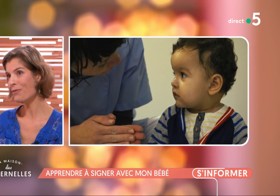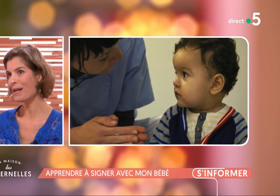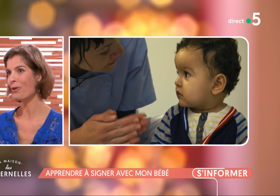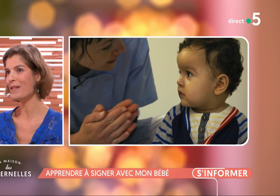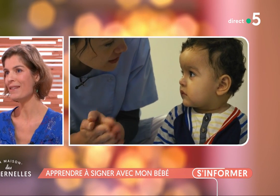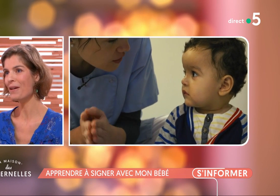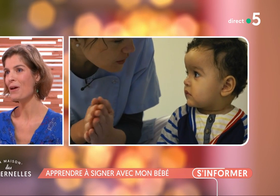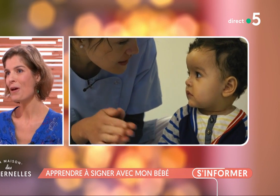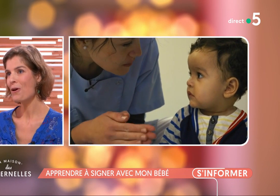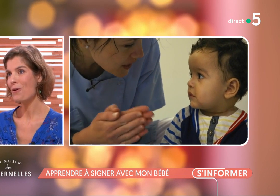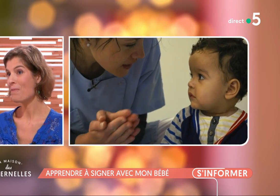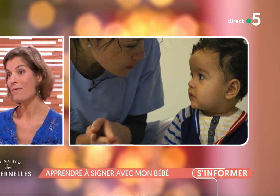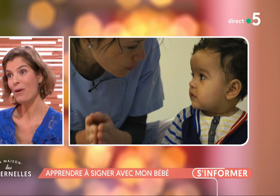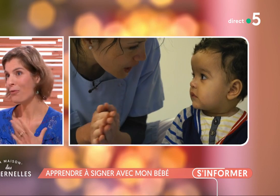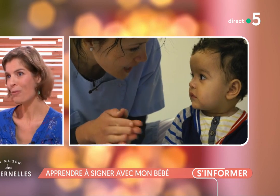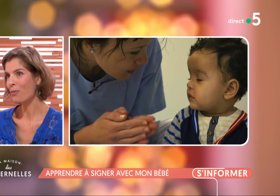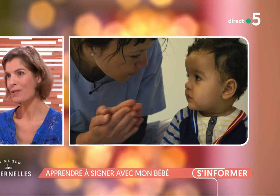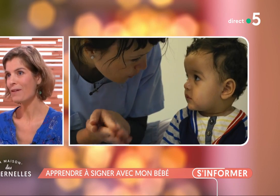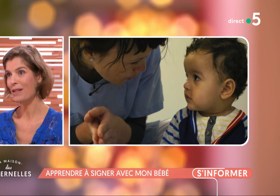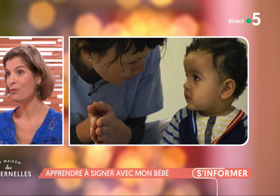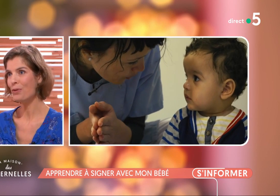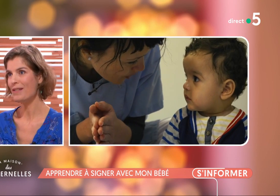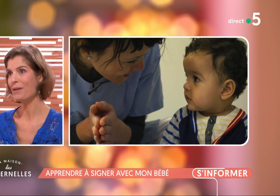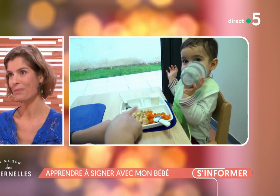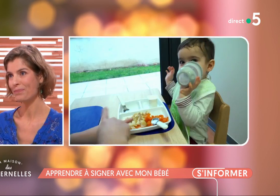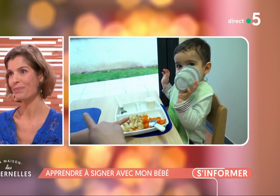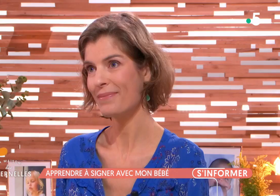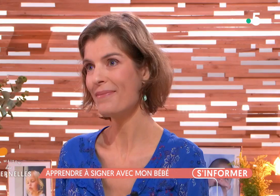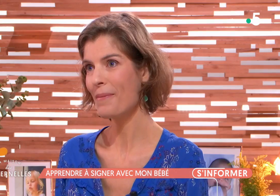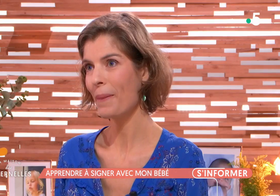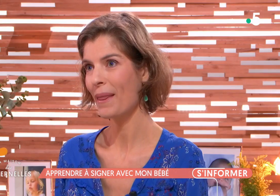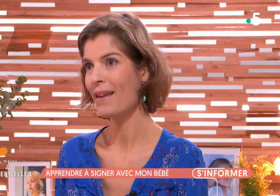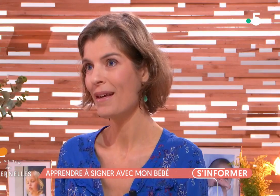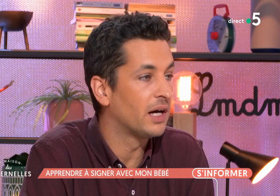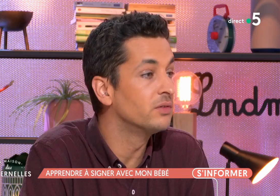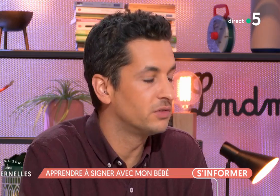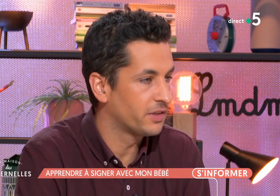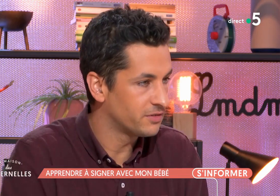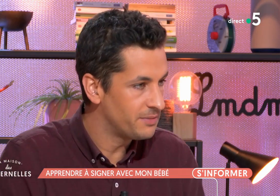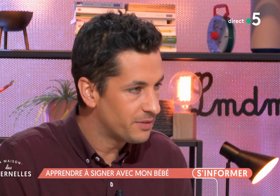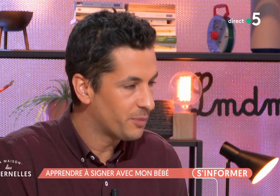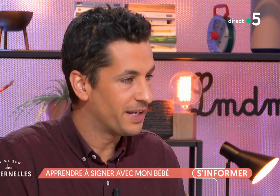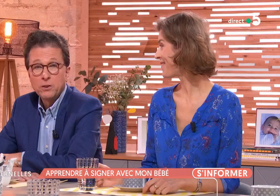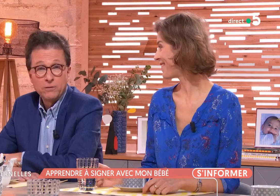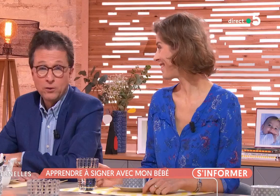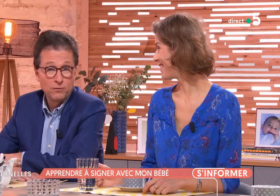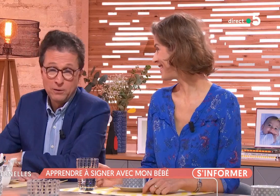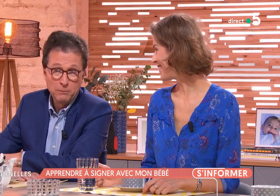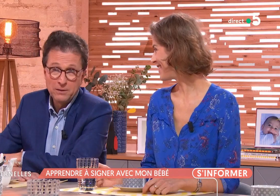faire les premiers signes. Mais voilà, on peut vraiment commencer avec... Vers 8-10 mois, ce qui est quand même très tôt. Arnaud, vous devrez vous y mettre pour parler avec des petits vais m'y mettre